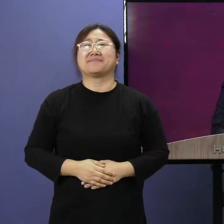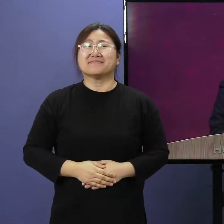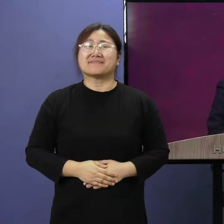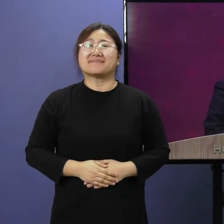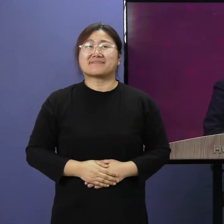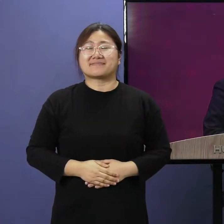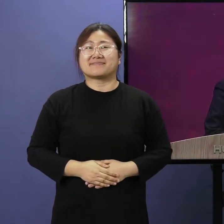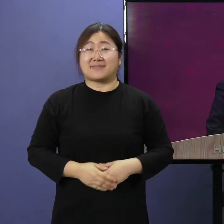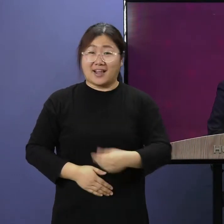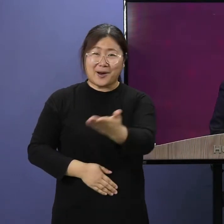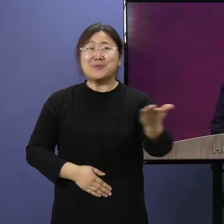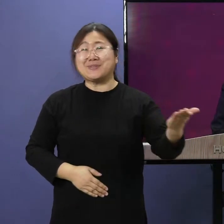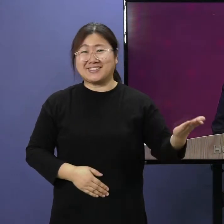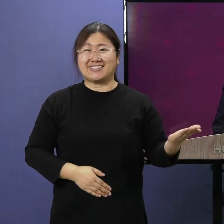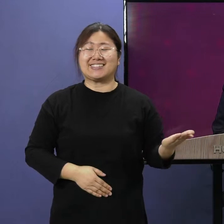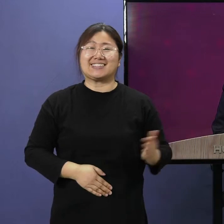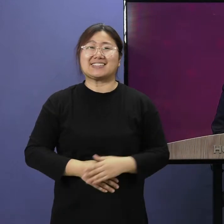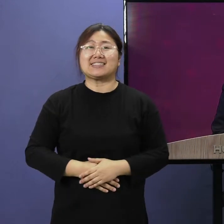여러분